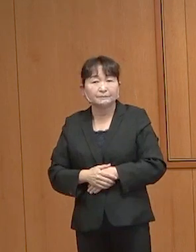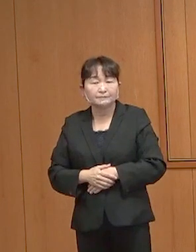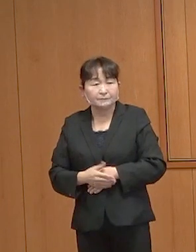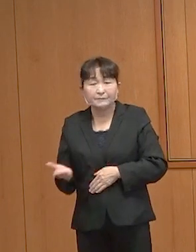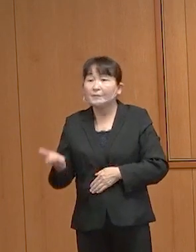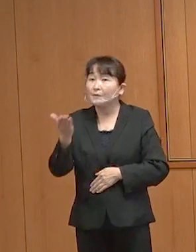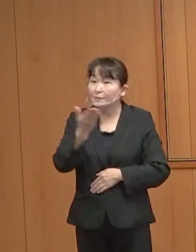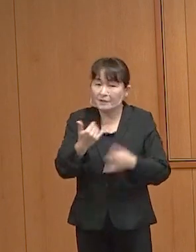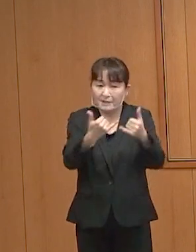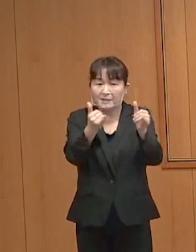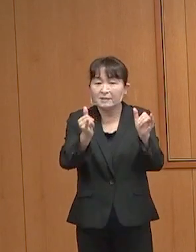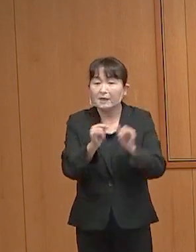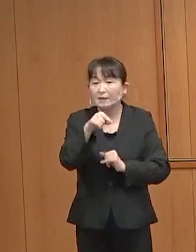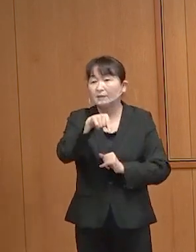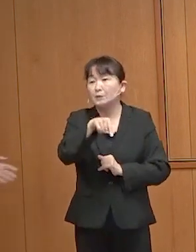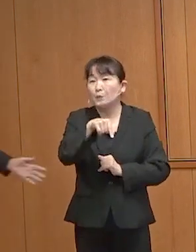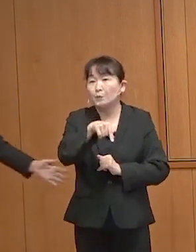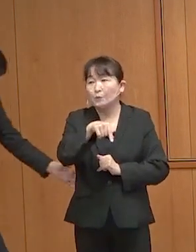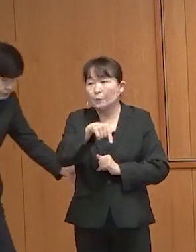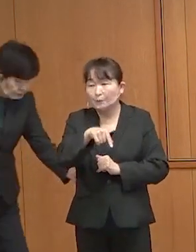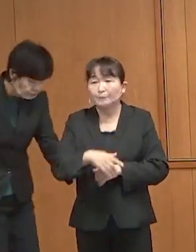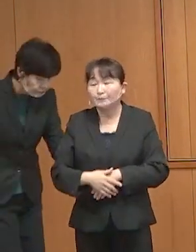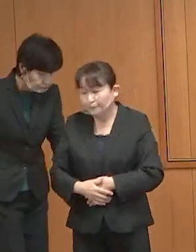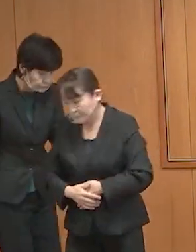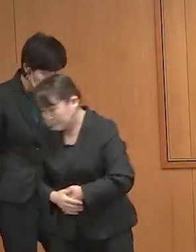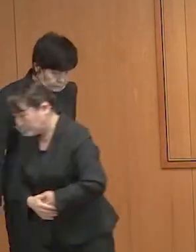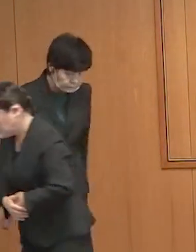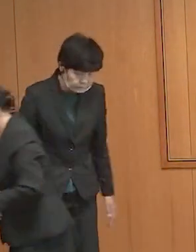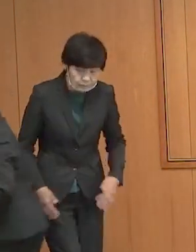次に社会人編でございます。